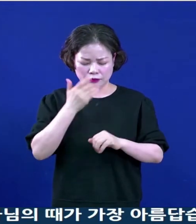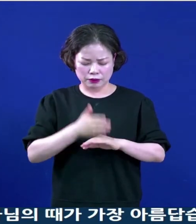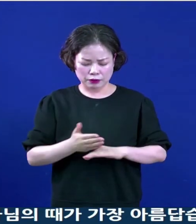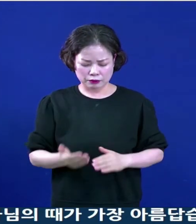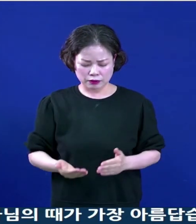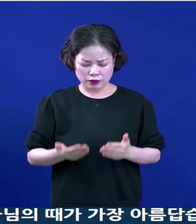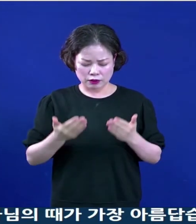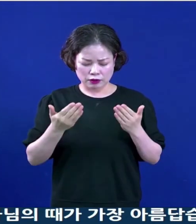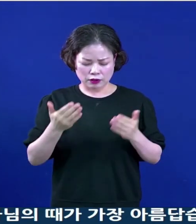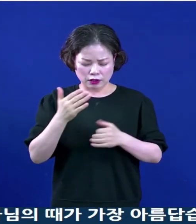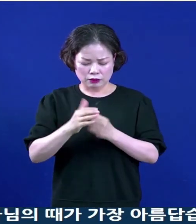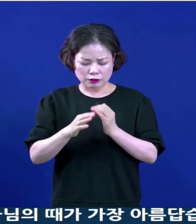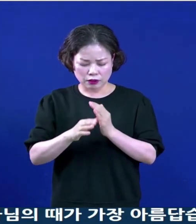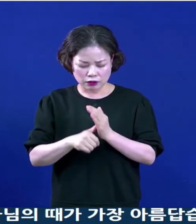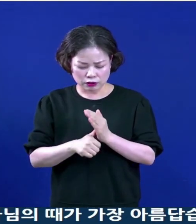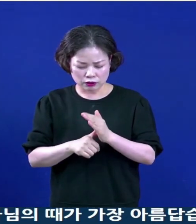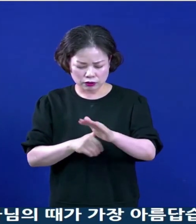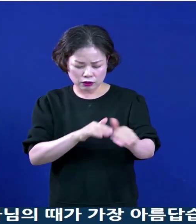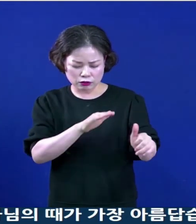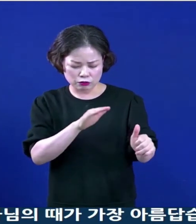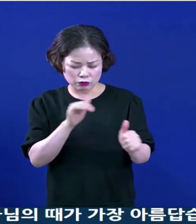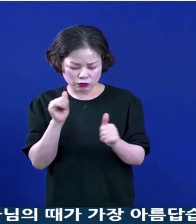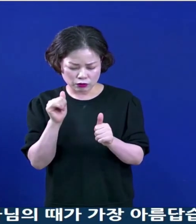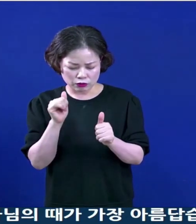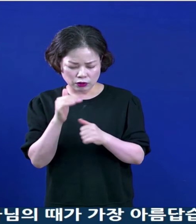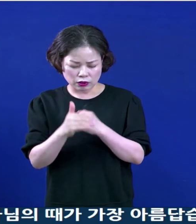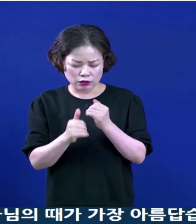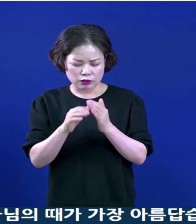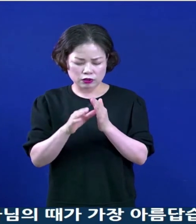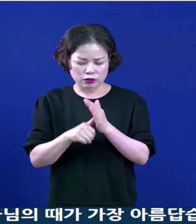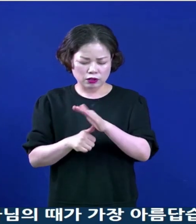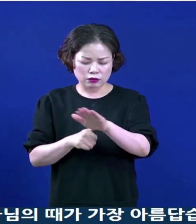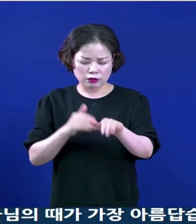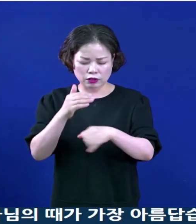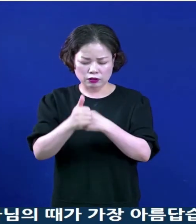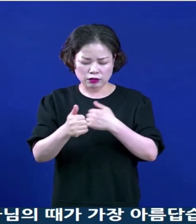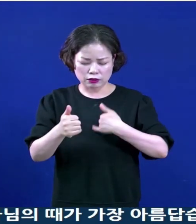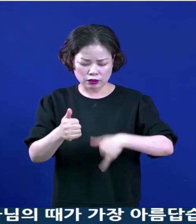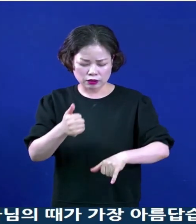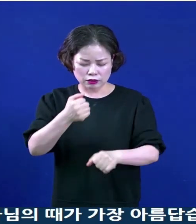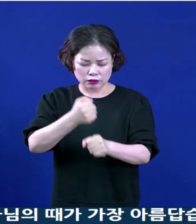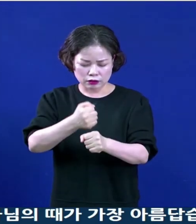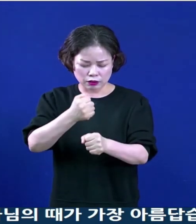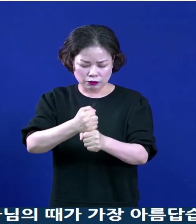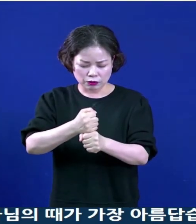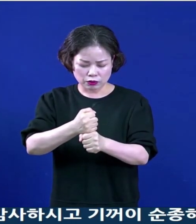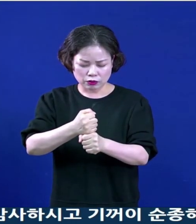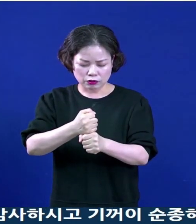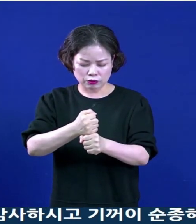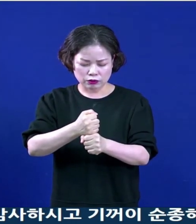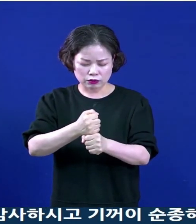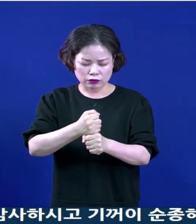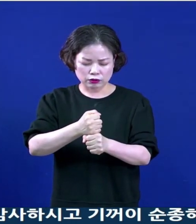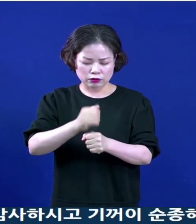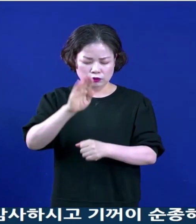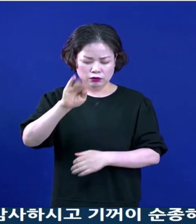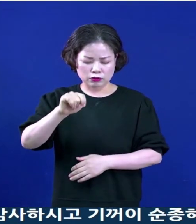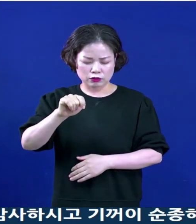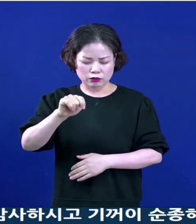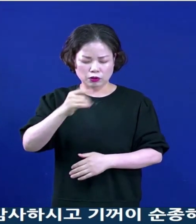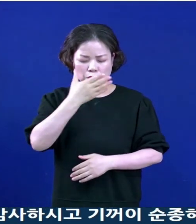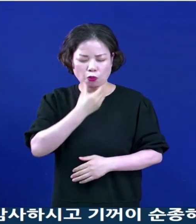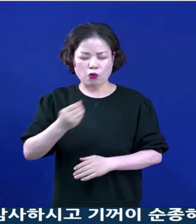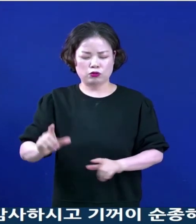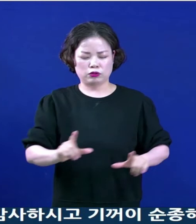감사합니다. 하나님의 때에 저희를 불러주시고 하나님의 때에 저희를 하나님의 자녀 삼아 주셔서 분복을 누리며 살아가게